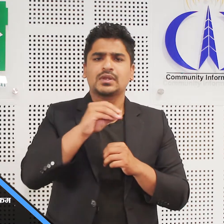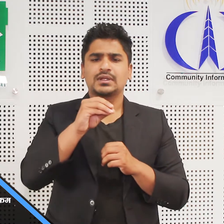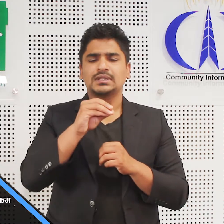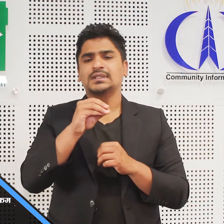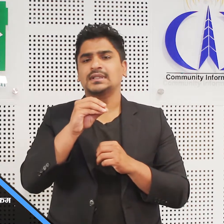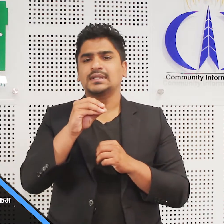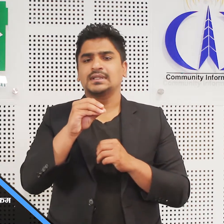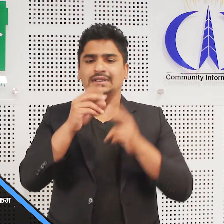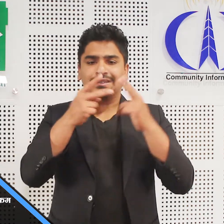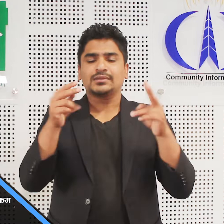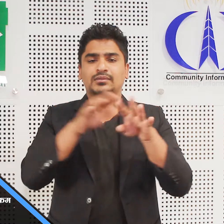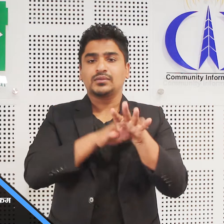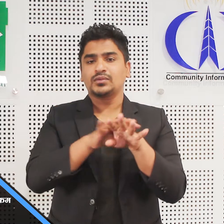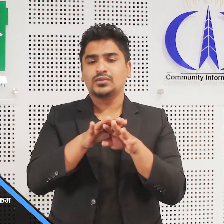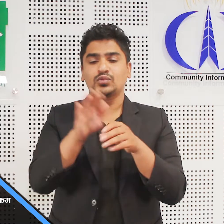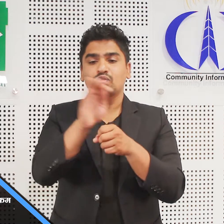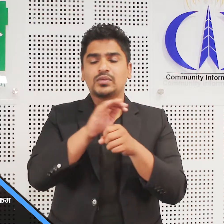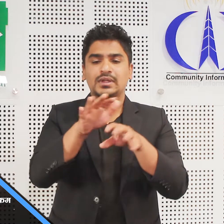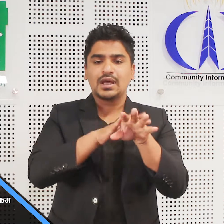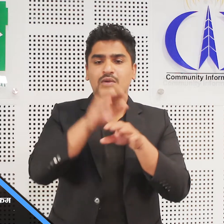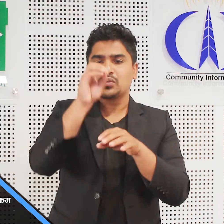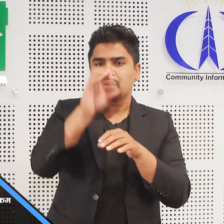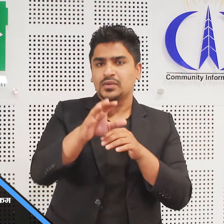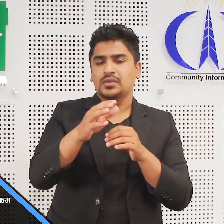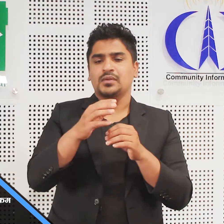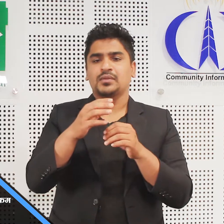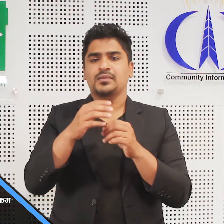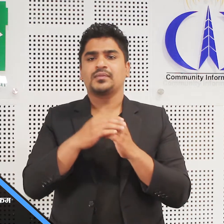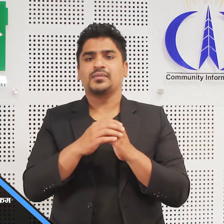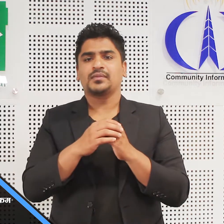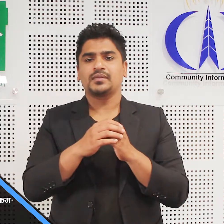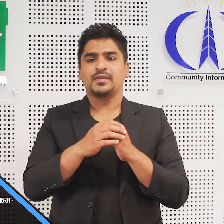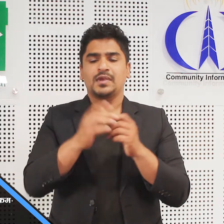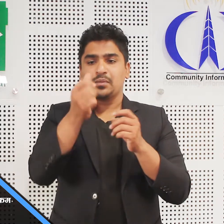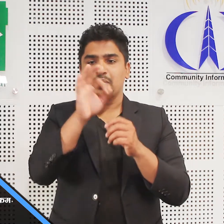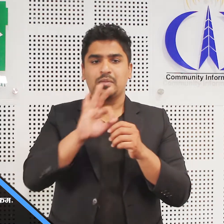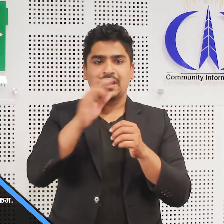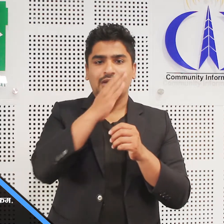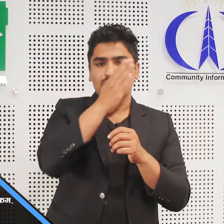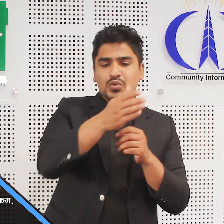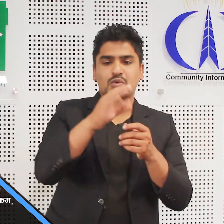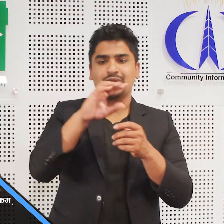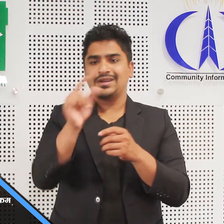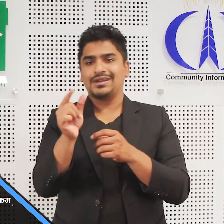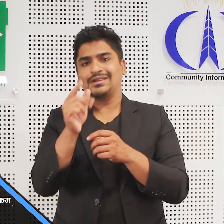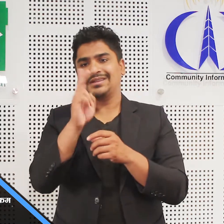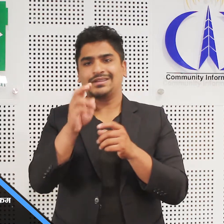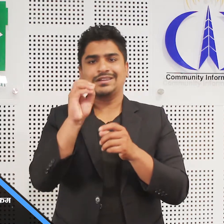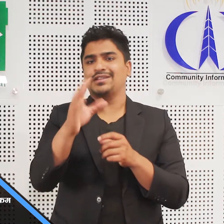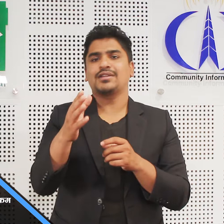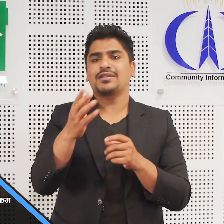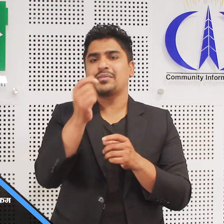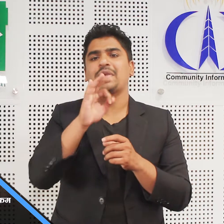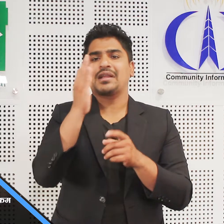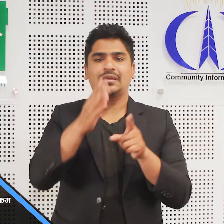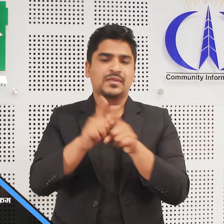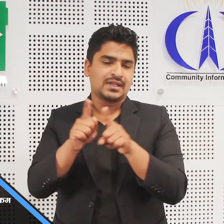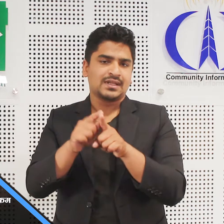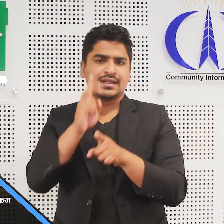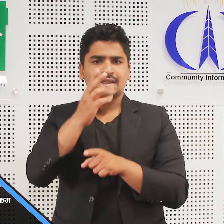कि, उद्यमीहरूलाई के चाहिन्छ त, उहाँहरूलाई त हरेक चिज के तपाईँको अब जस्तो सुविधाहरू दियो होइन, ब्याङ्कले